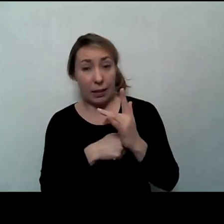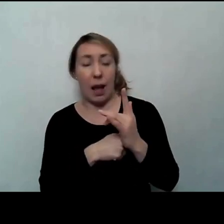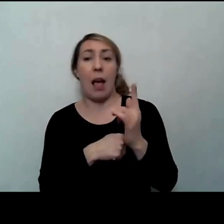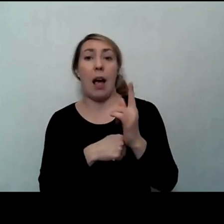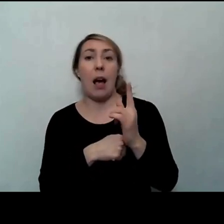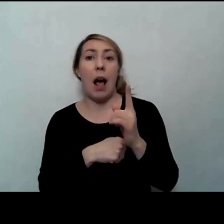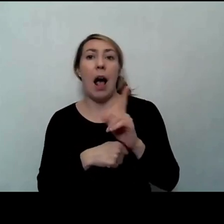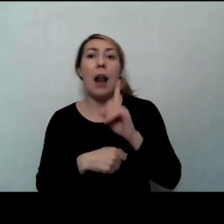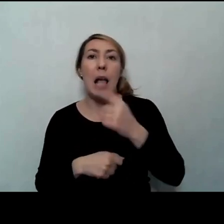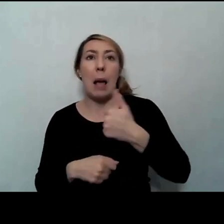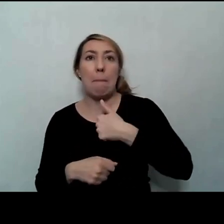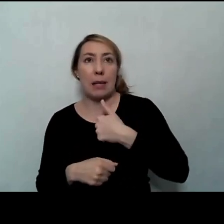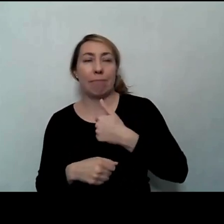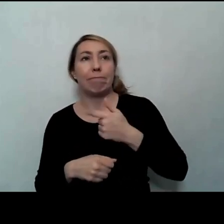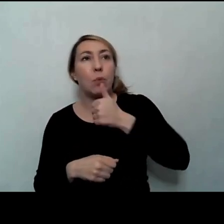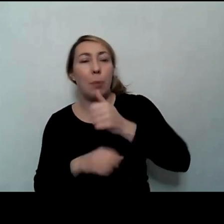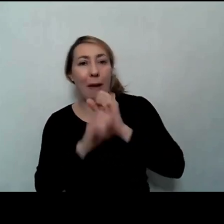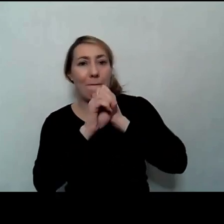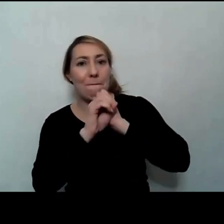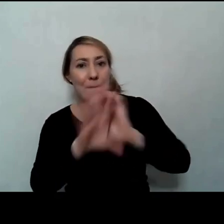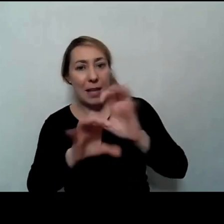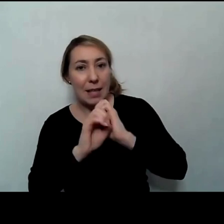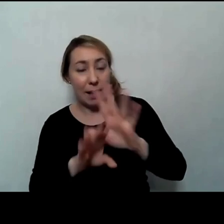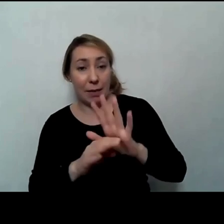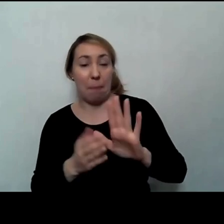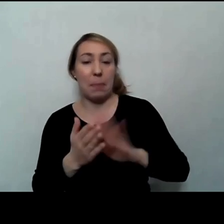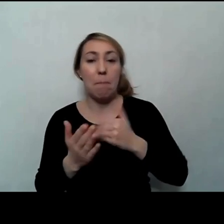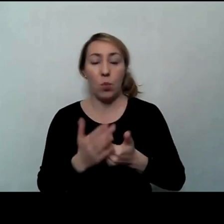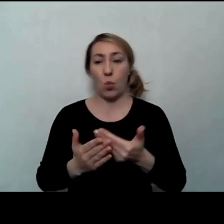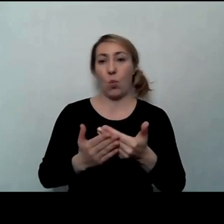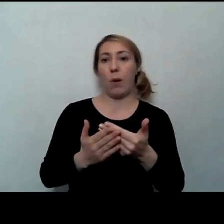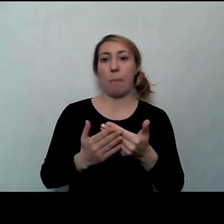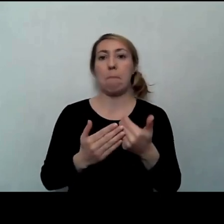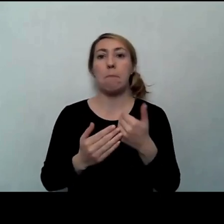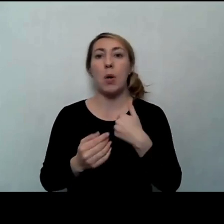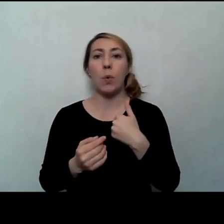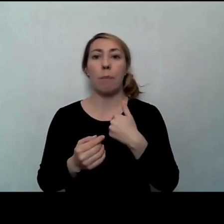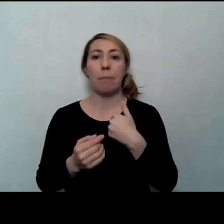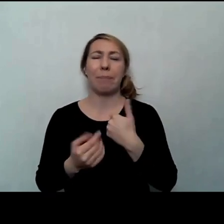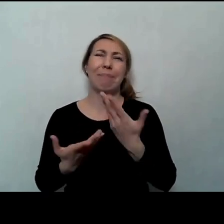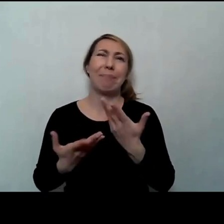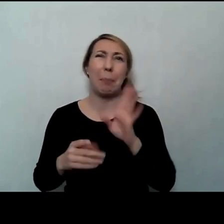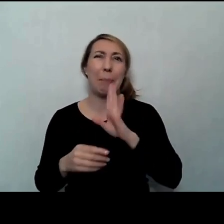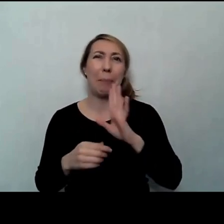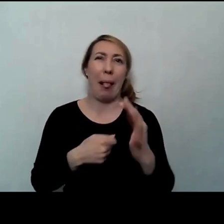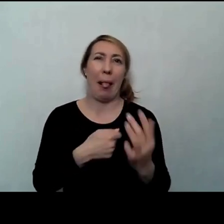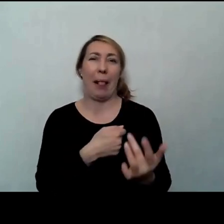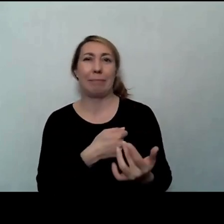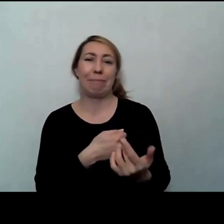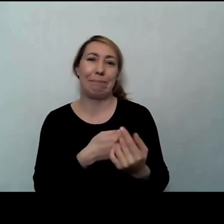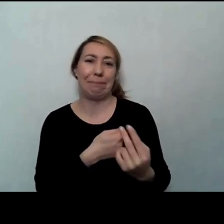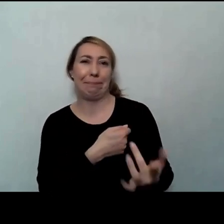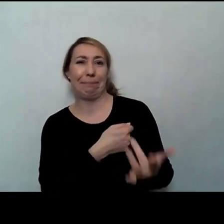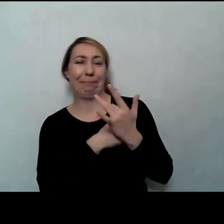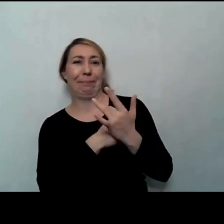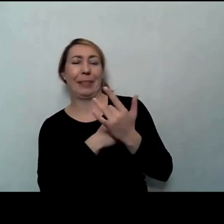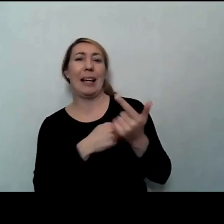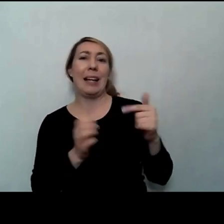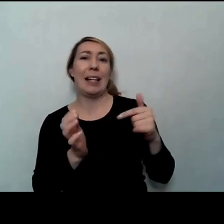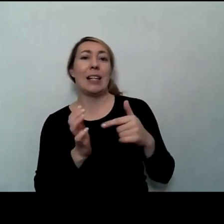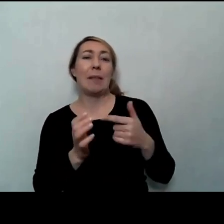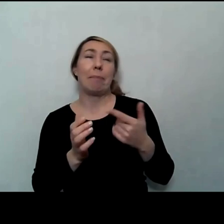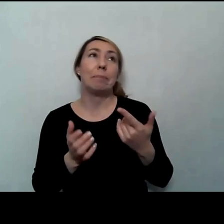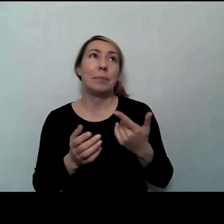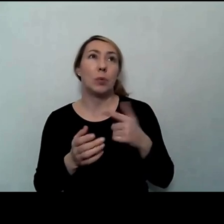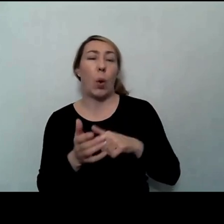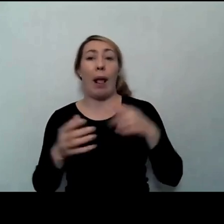my próbujemy ją wyjaśniać. To znaczy spotykam się z takim, nie chcę powiedzieć zarzutem, ale takim pytaniem, że te testy